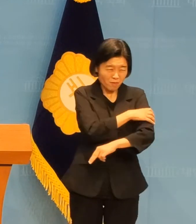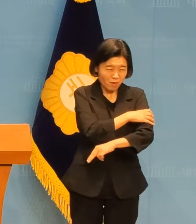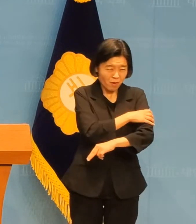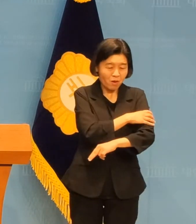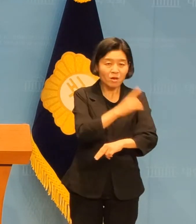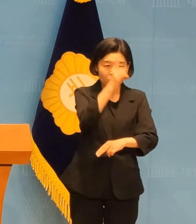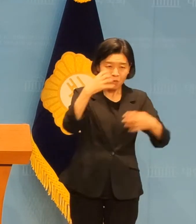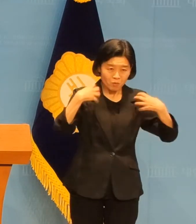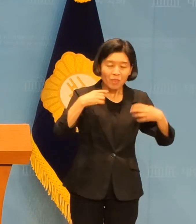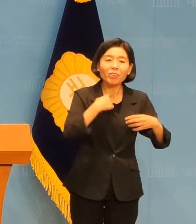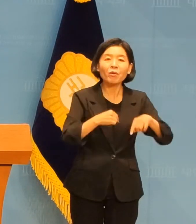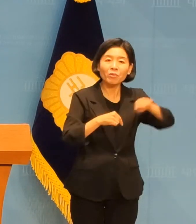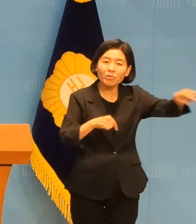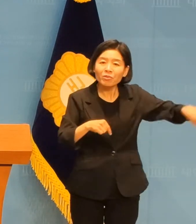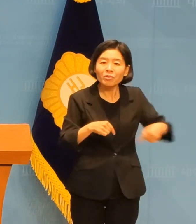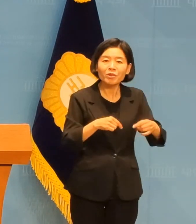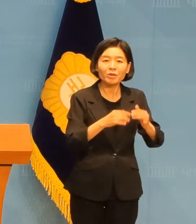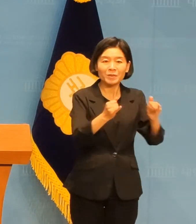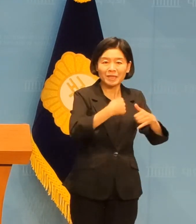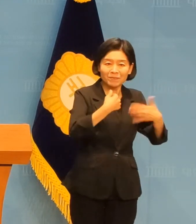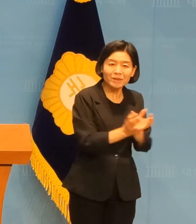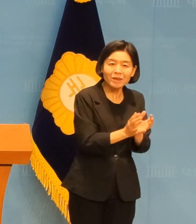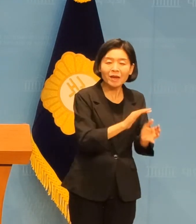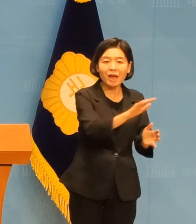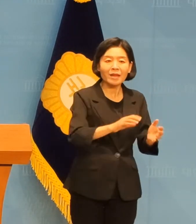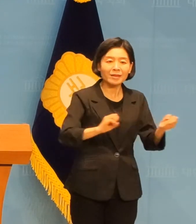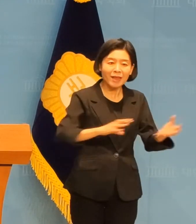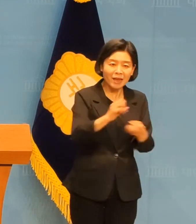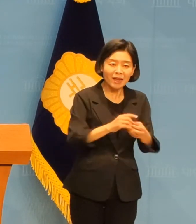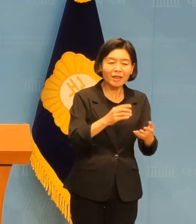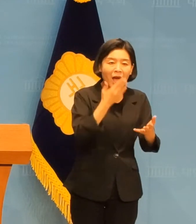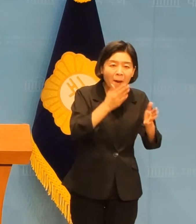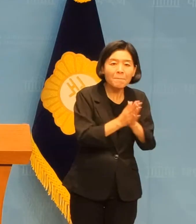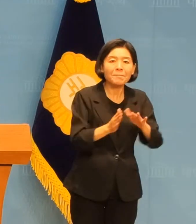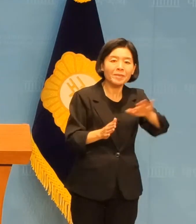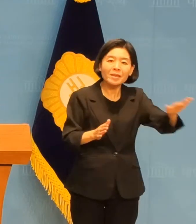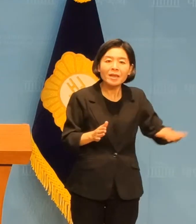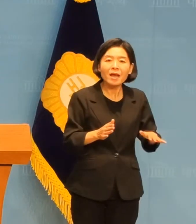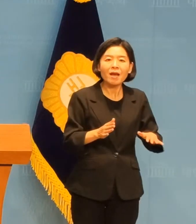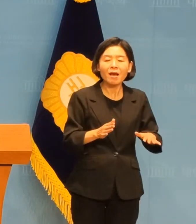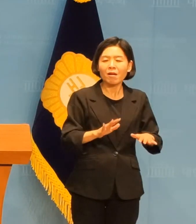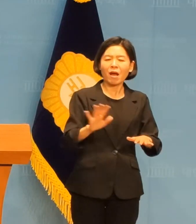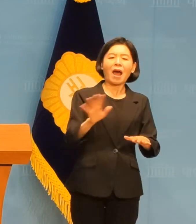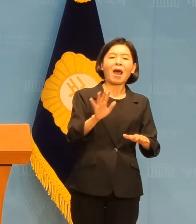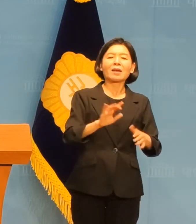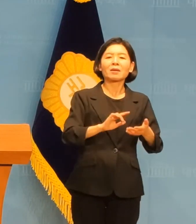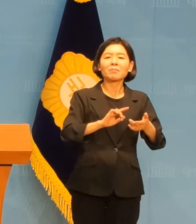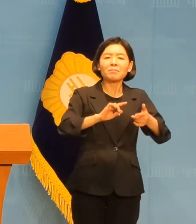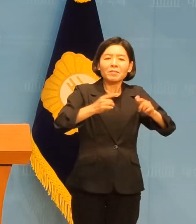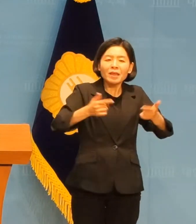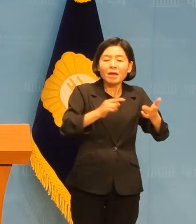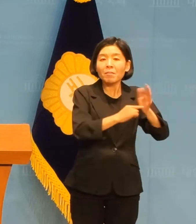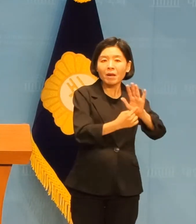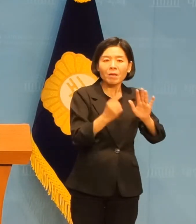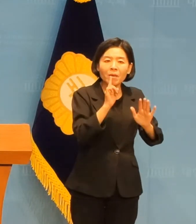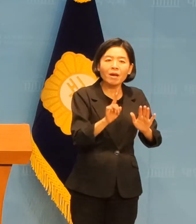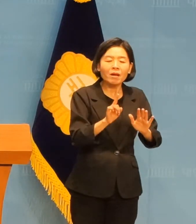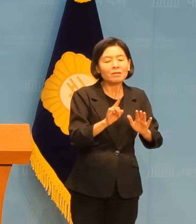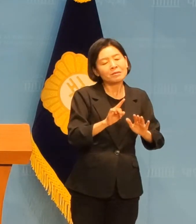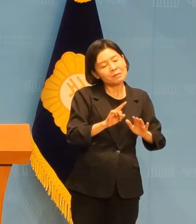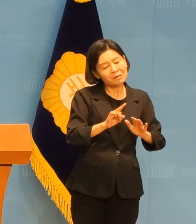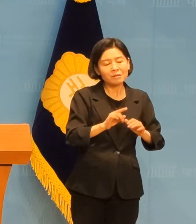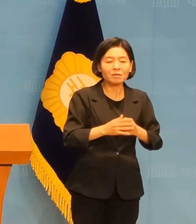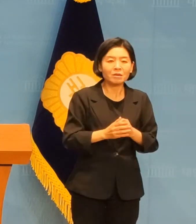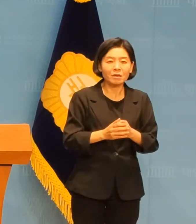입에서 흘러나오는 이틀막의 대상이 아니다라는 소리 또한 가소롭기 짝이 없습니다. 그 무슨